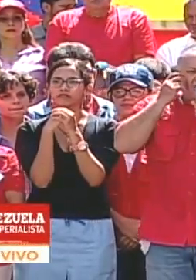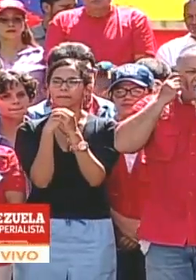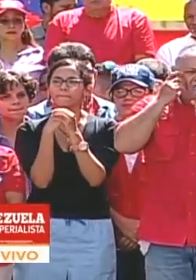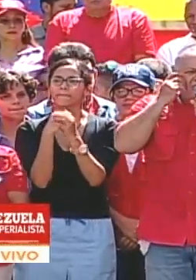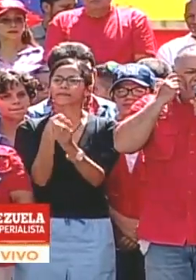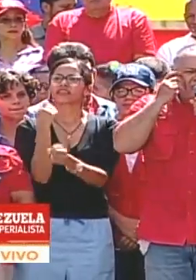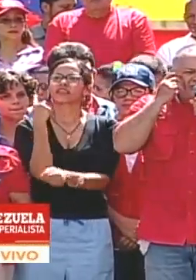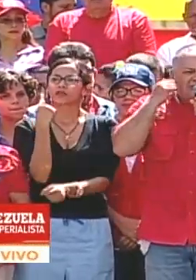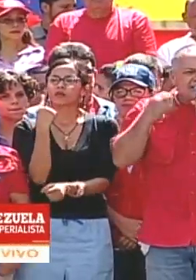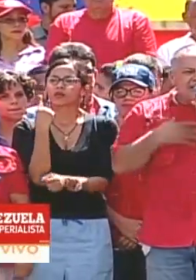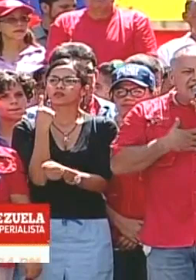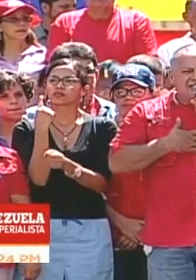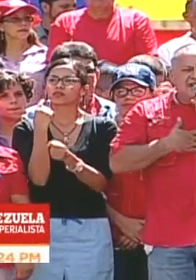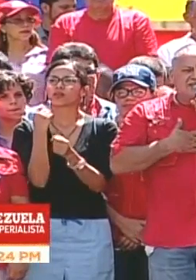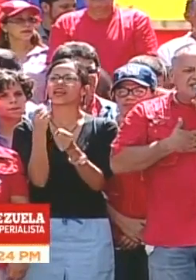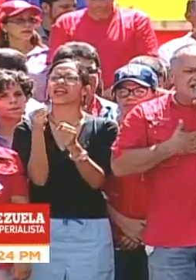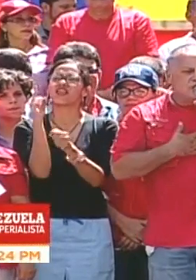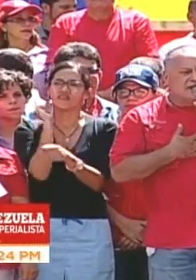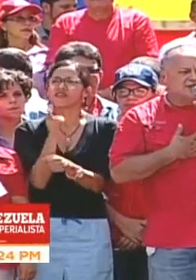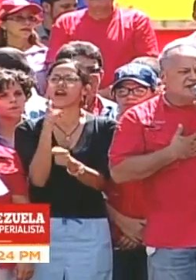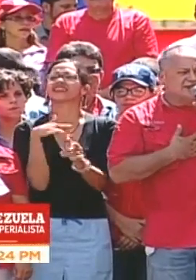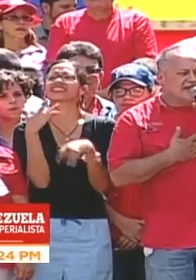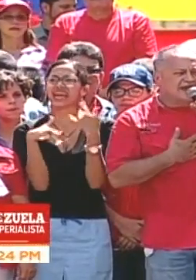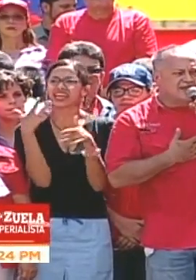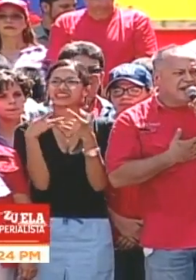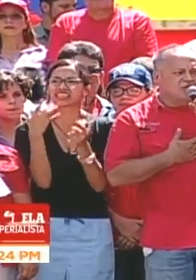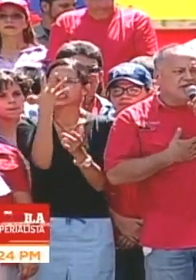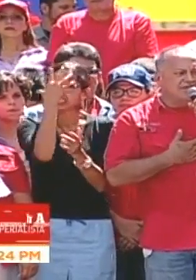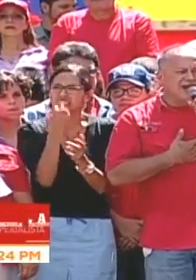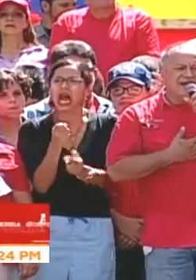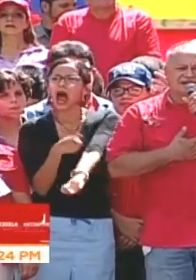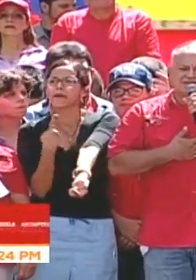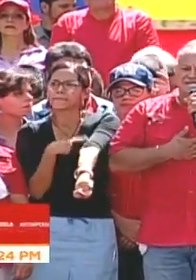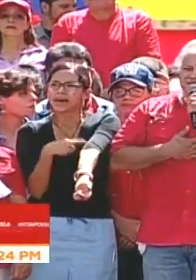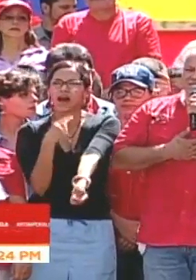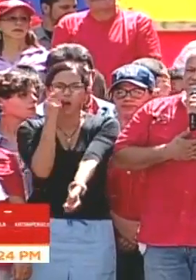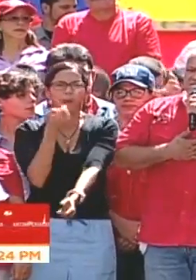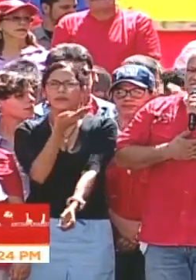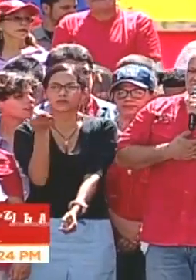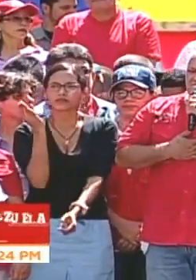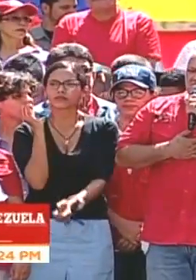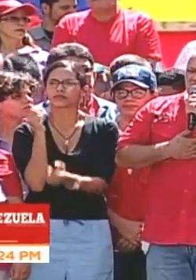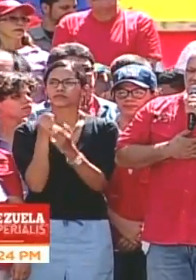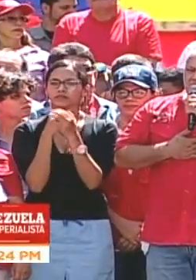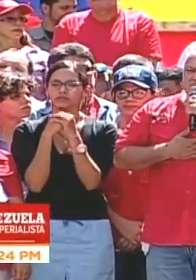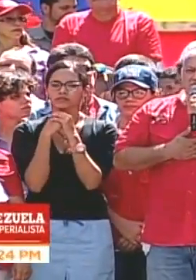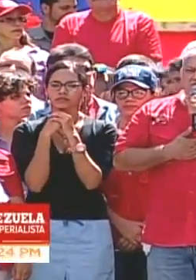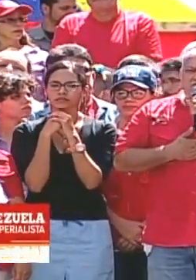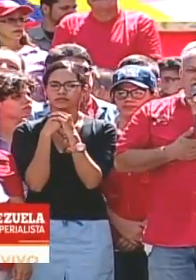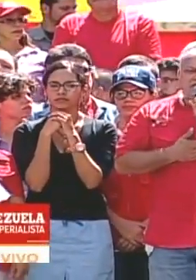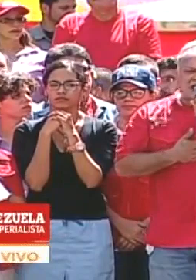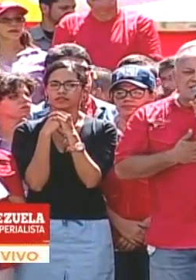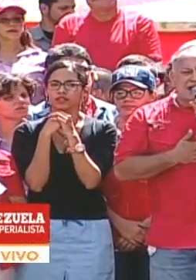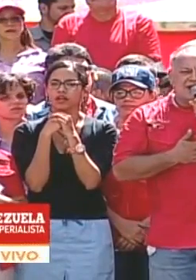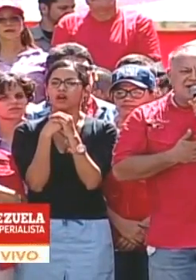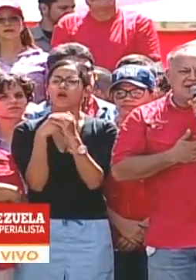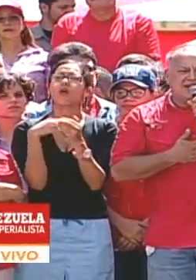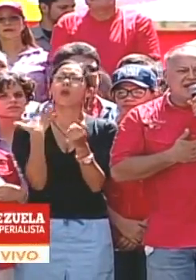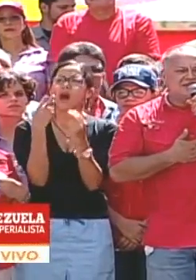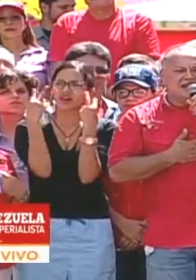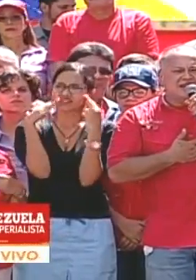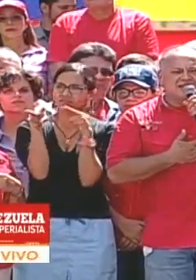uno debe sentir alguna tristeza, hermanos y hermanas, cuando